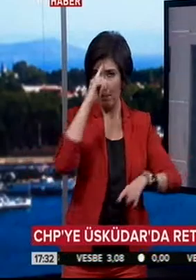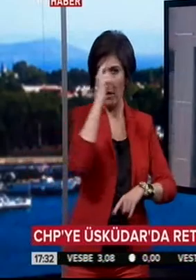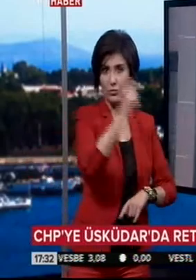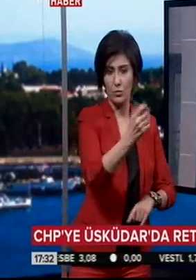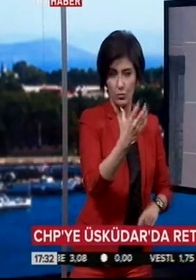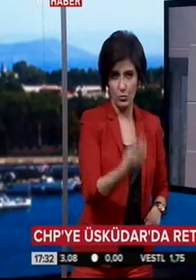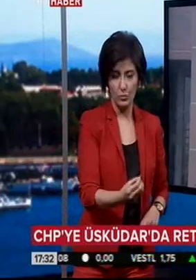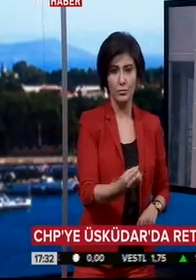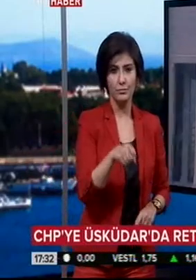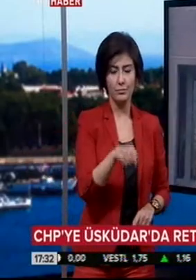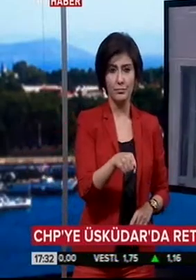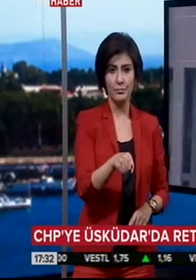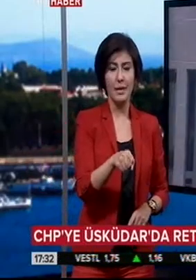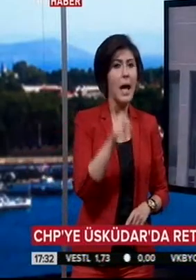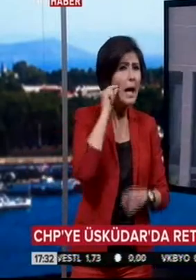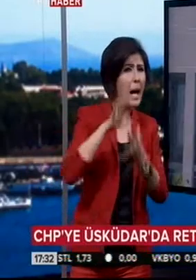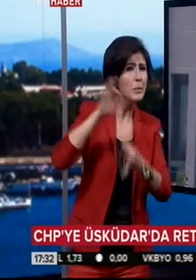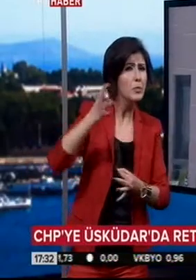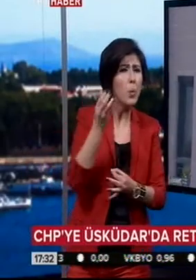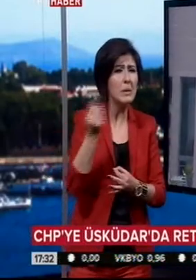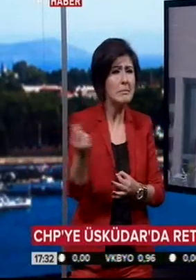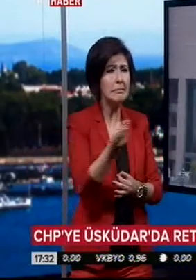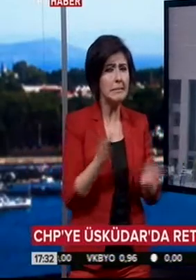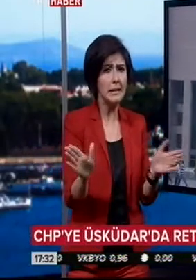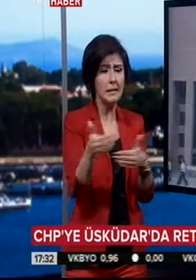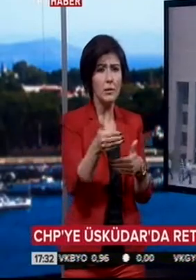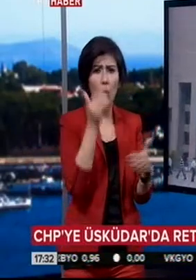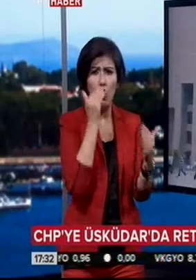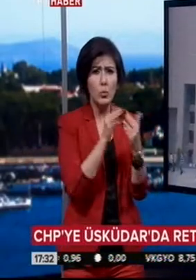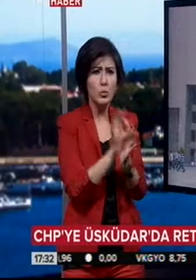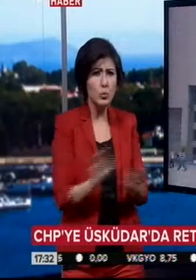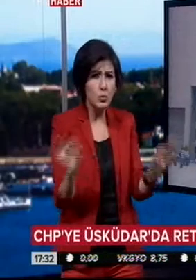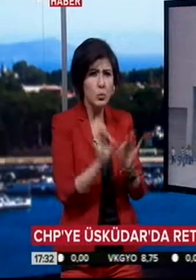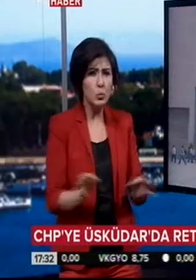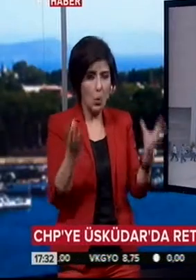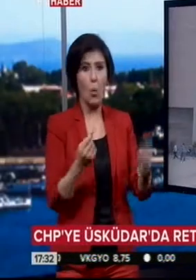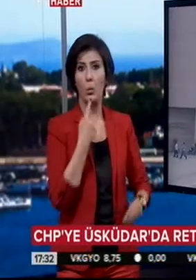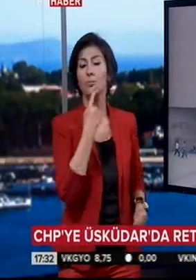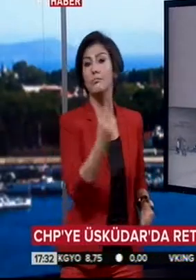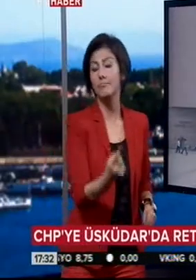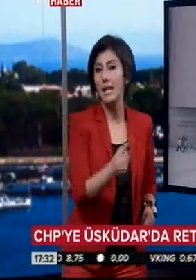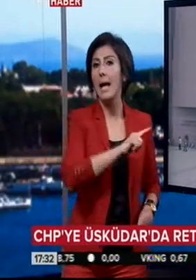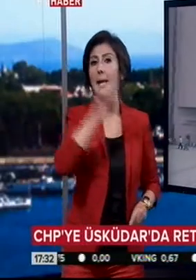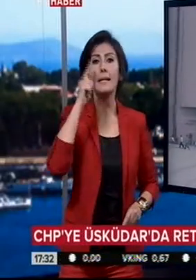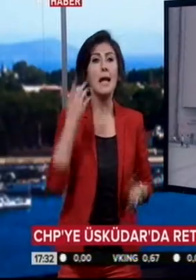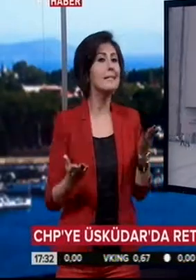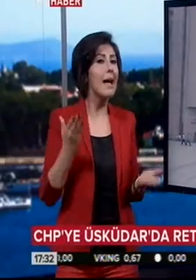Kurulu'na başvurmuştu. Özkes çok sayıda sandıkta usulsüzlük yapıldığını iddia etmişti. İtirazı